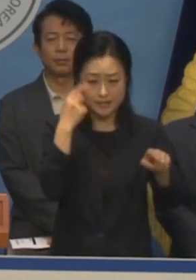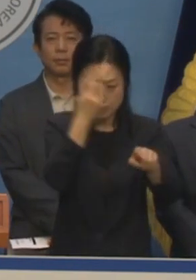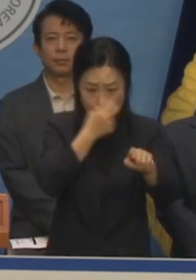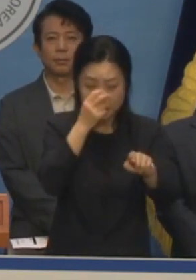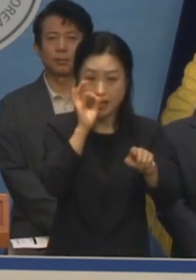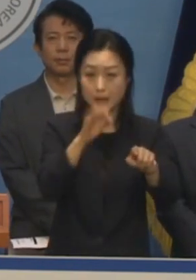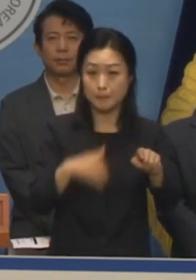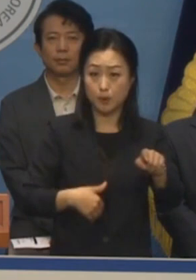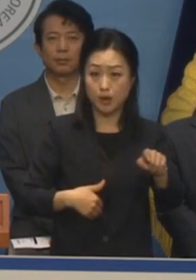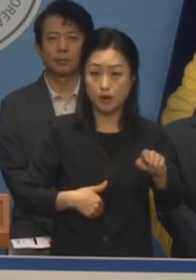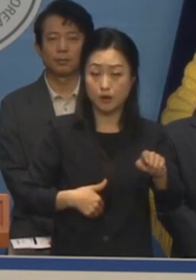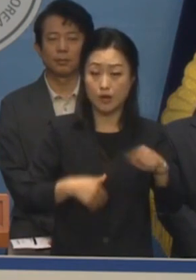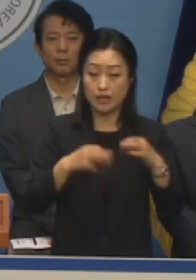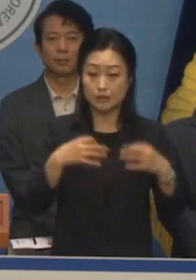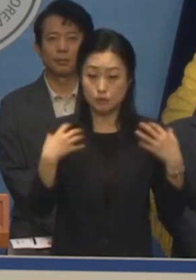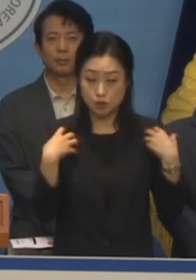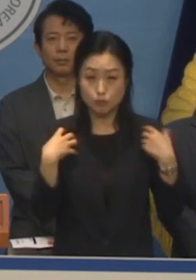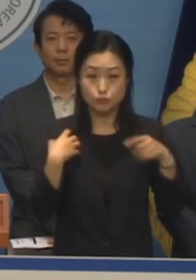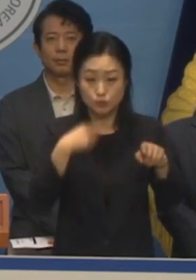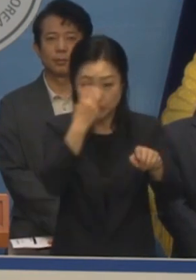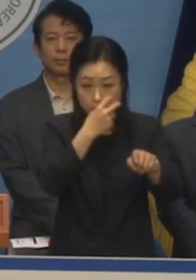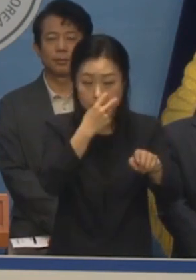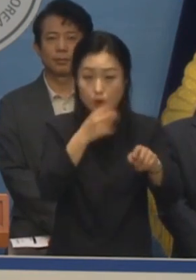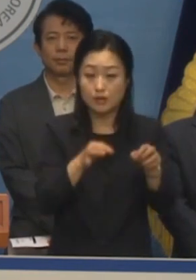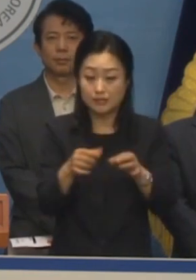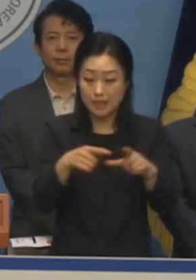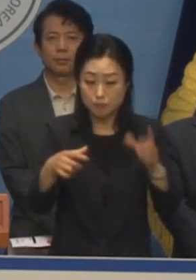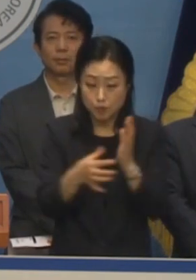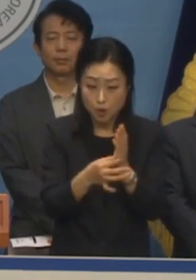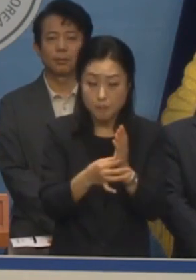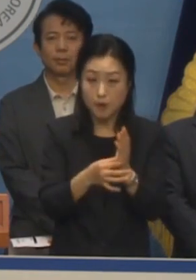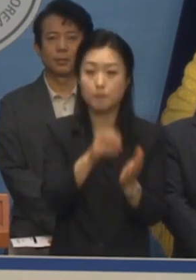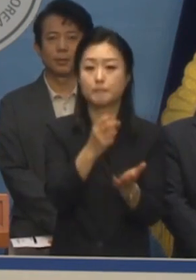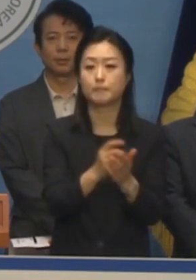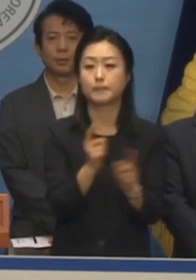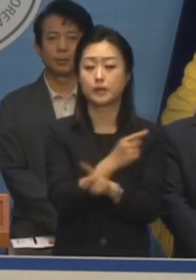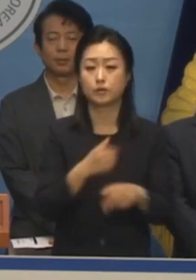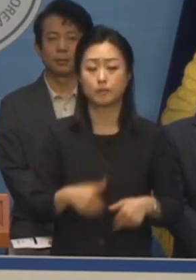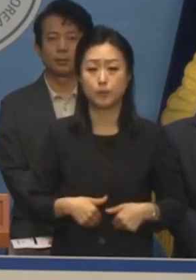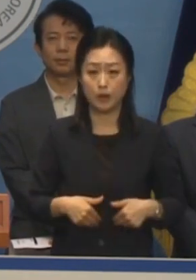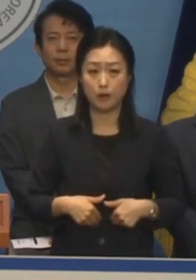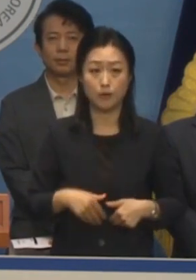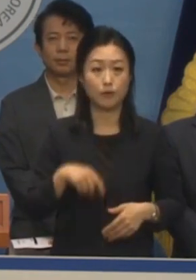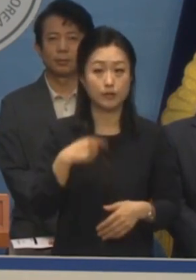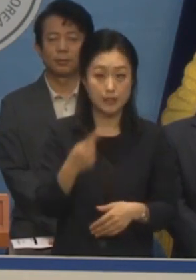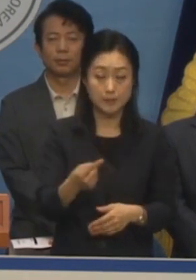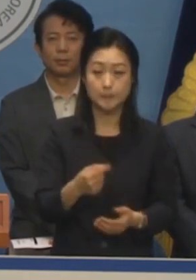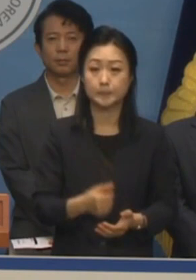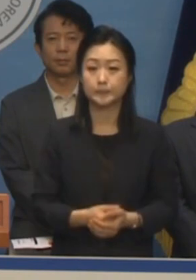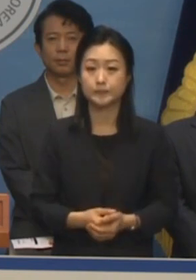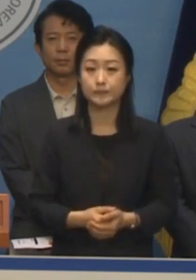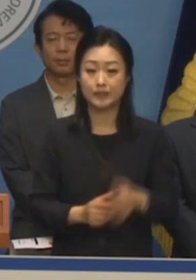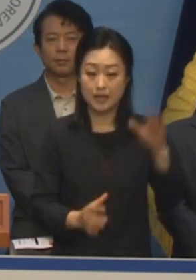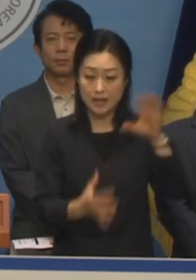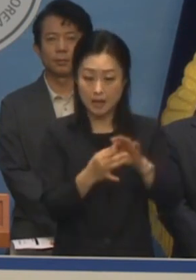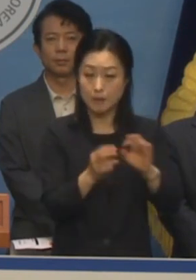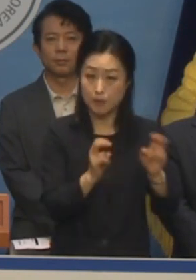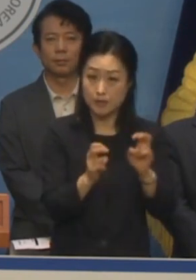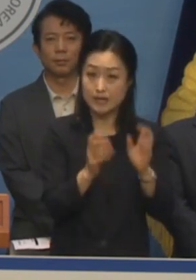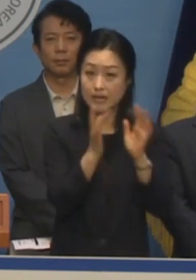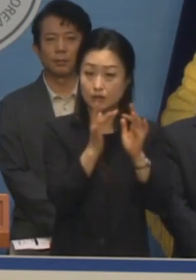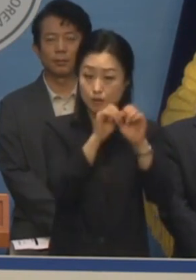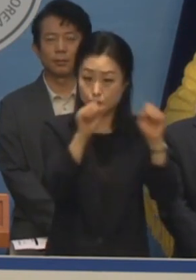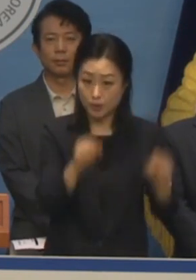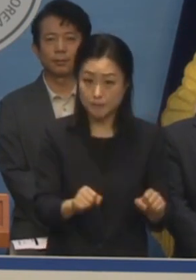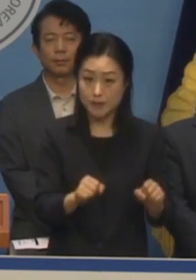겁니다. 그리고 최근에 제도적 제안으로서 상품권법 개정도 같이 이야기되고 있지 않습니까? 그리고 이제 이후에 가맹점과 온라인 플랫폼